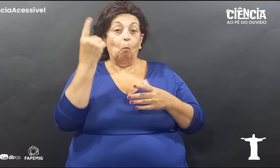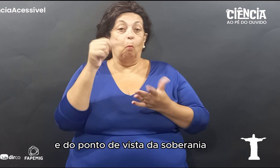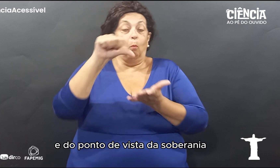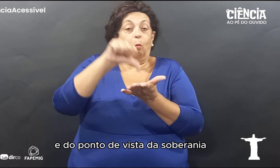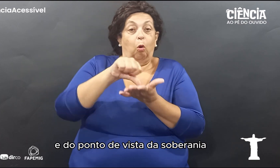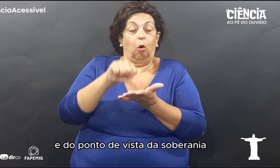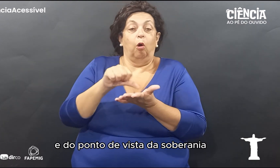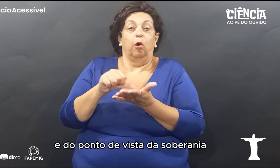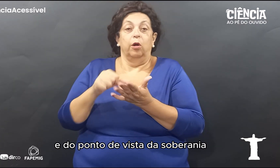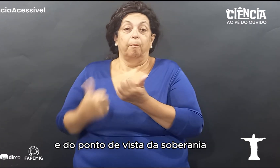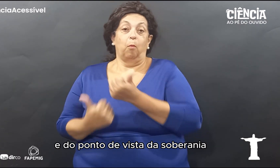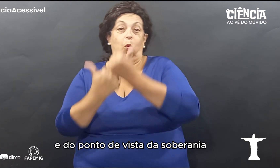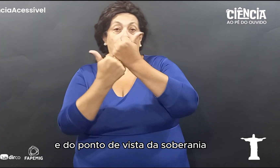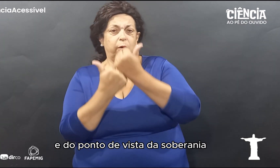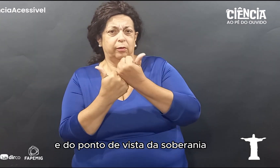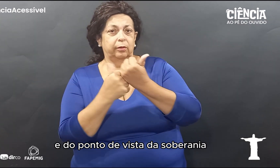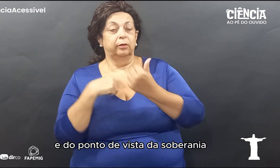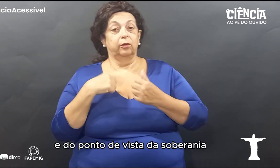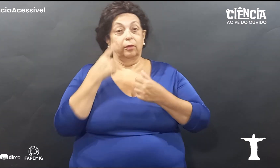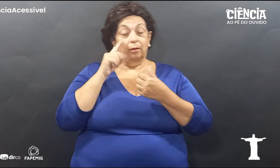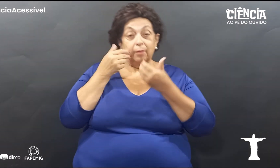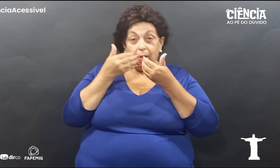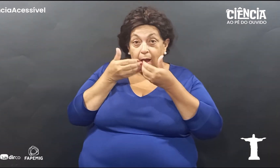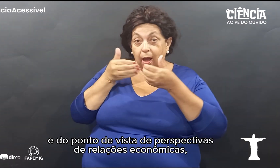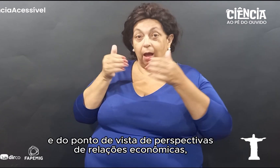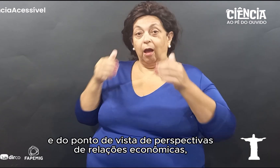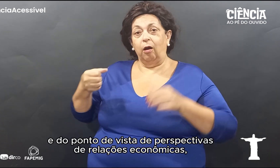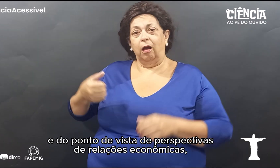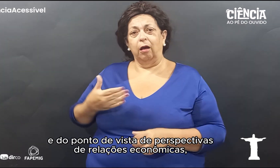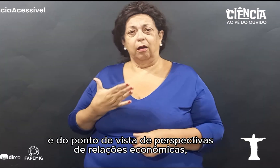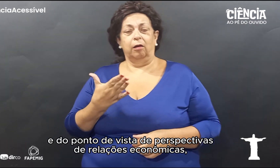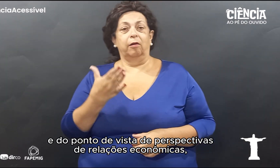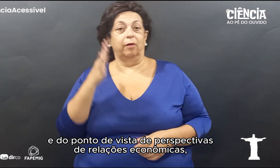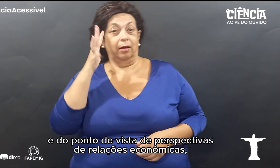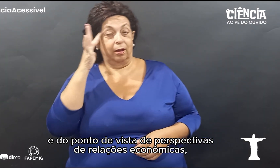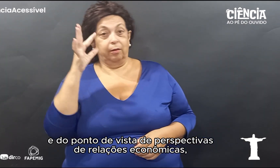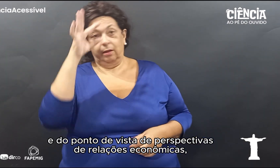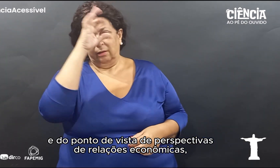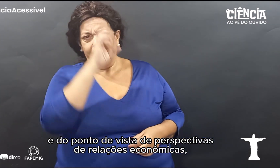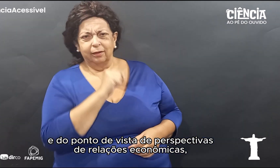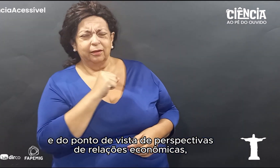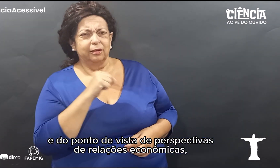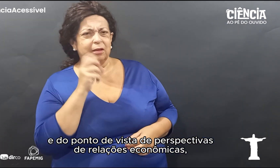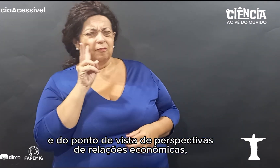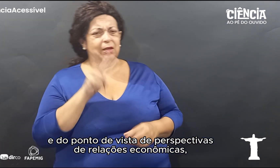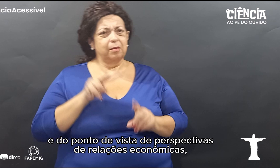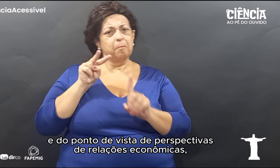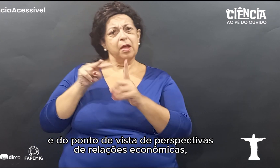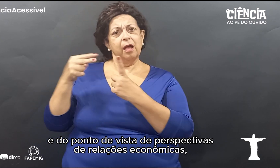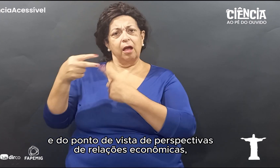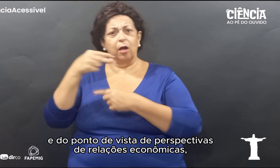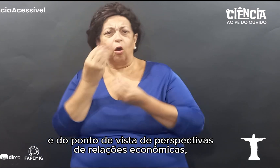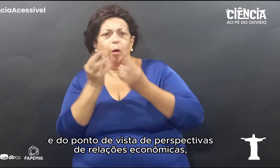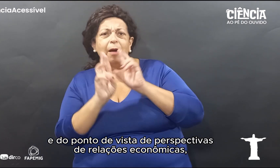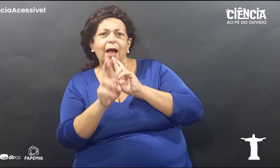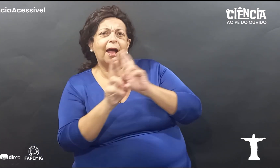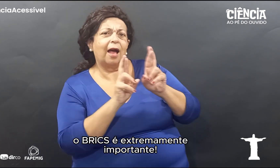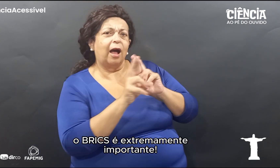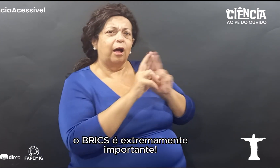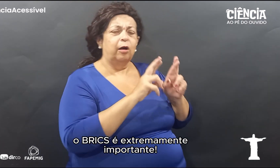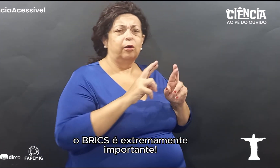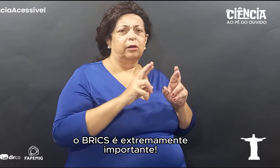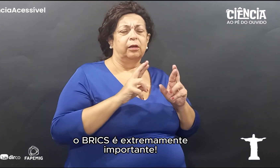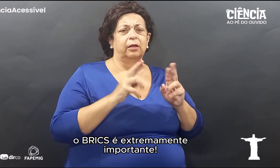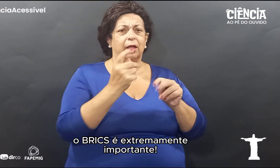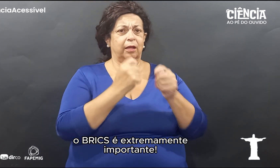frente, e do ponto de vista da soberania e do ponto de vista de perspectivas de relações econômicas,